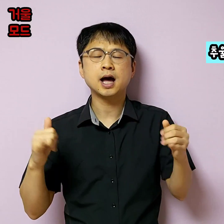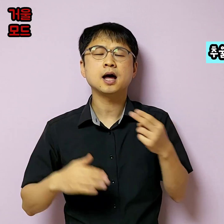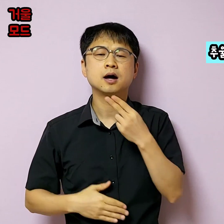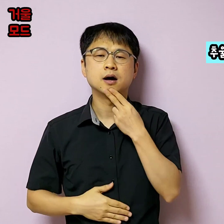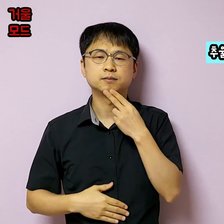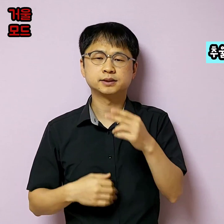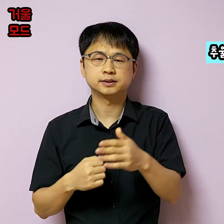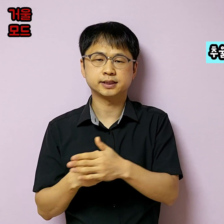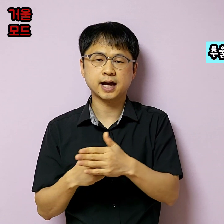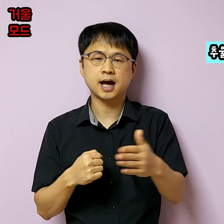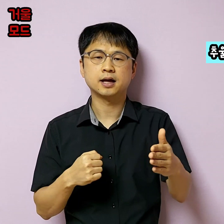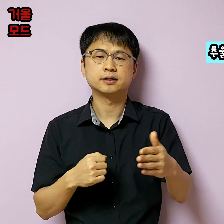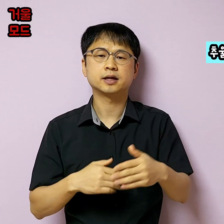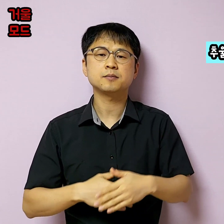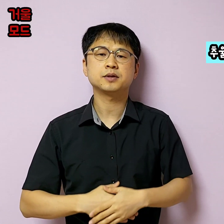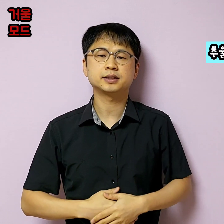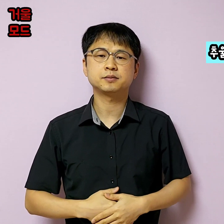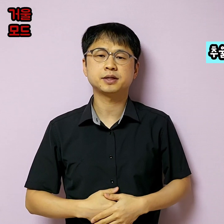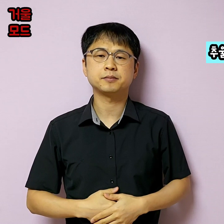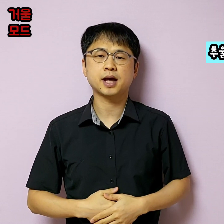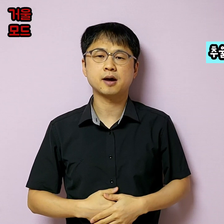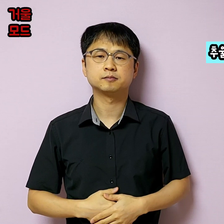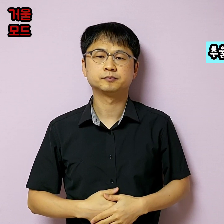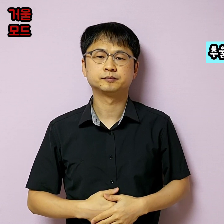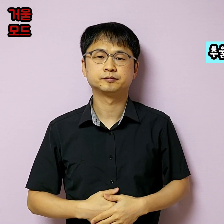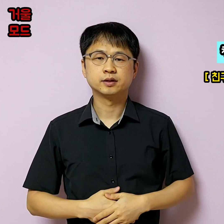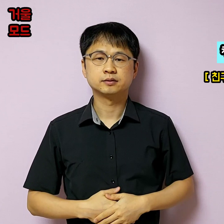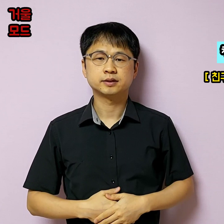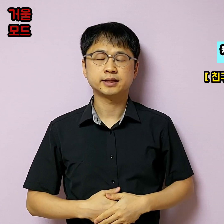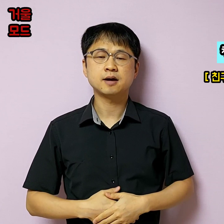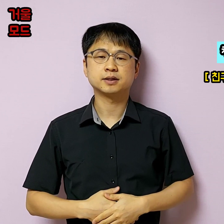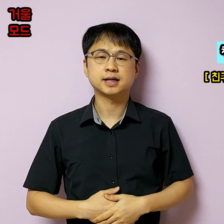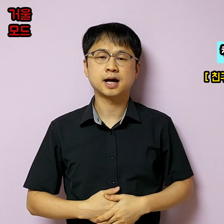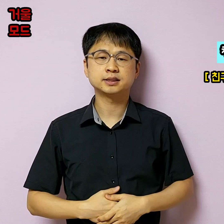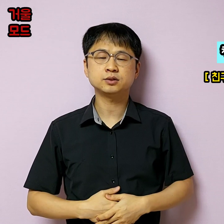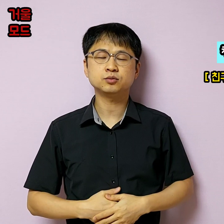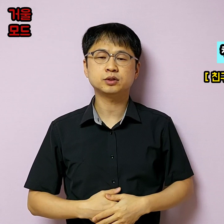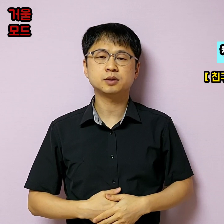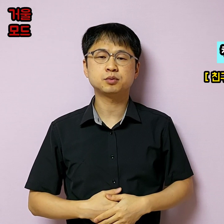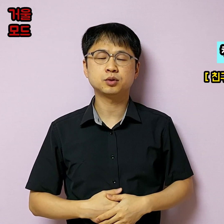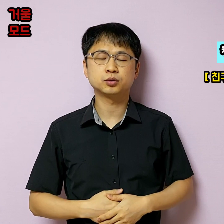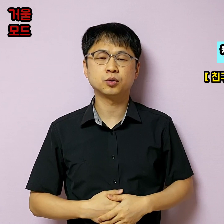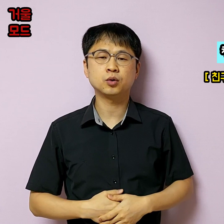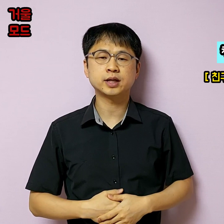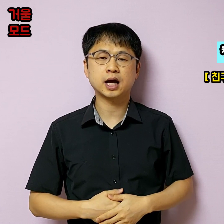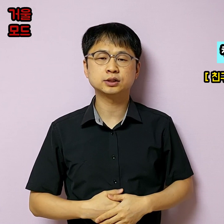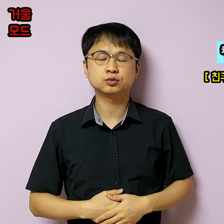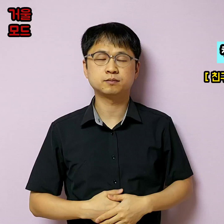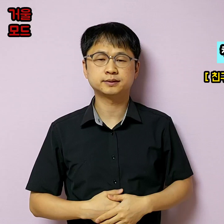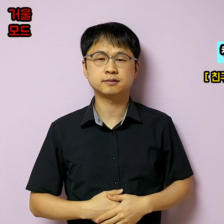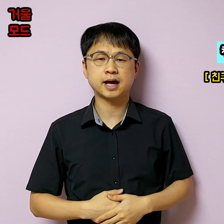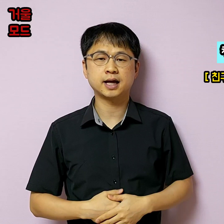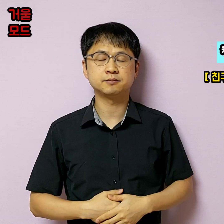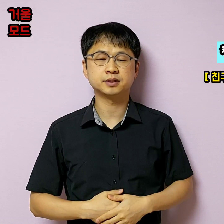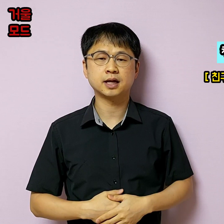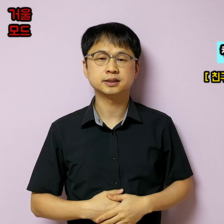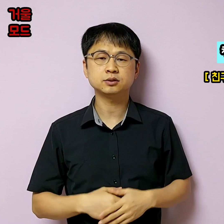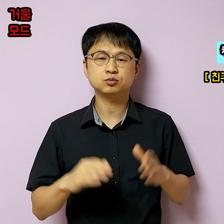이가 없으니까 이렇게 표현하시면 됩니다. 네, 다음 가사. 친구들이 불러도 나갈 수 없어 난입니다.